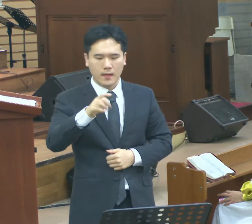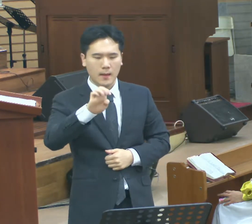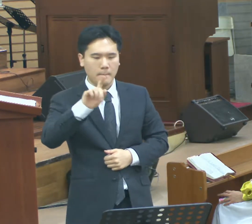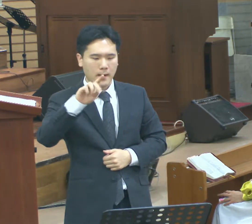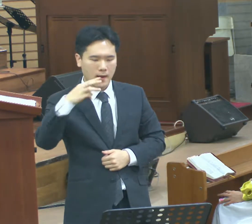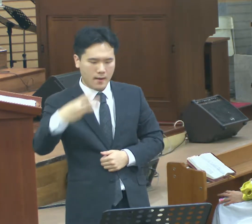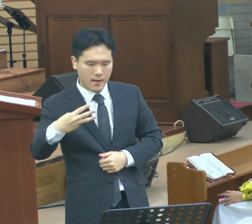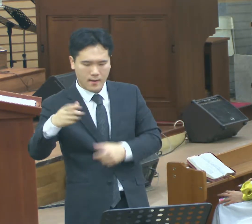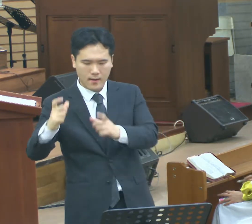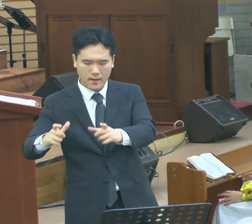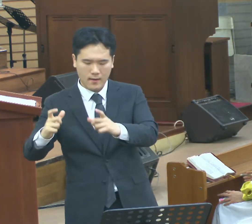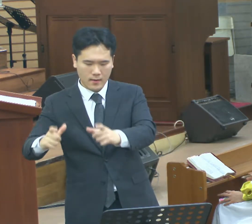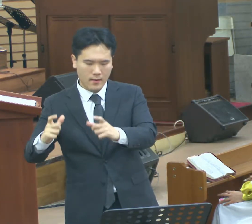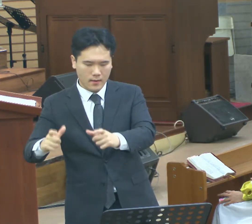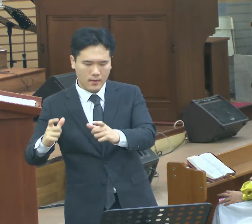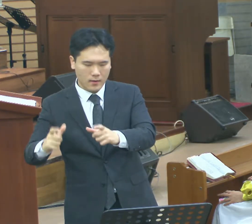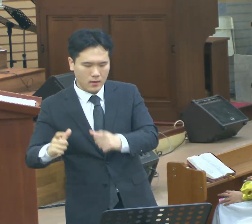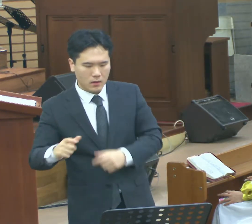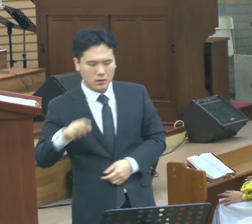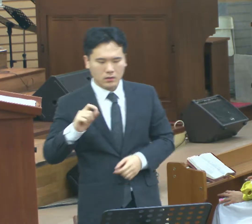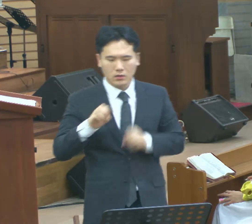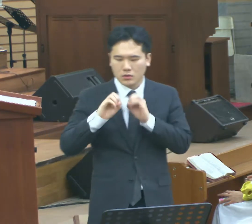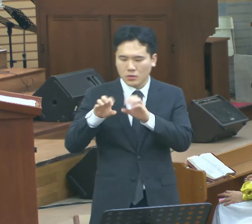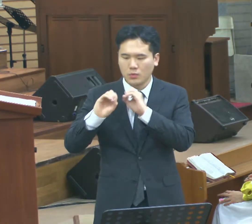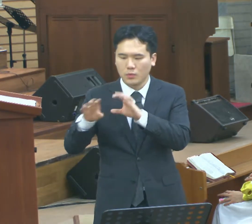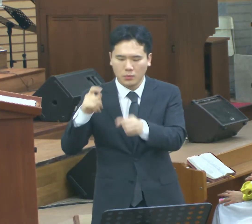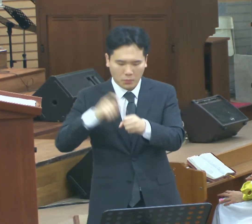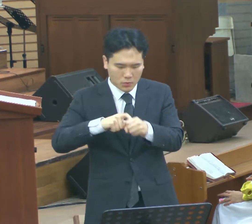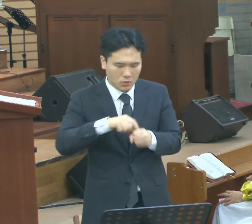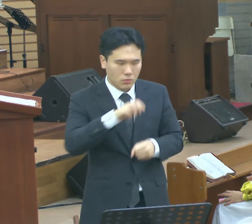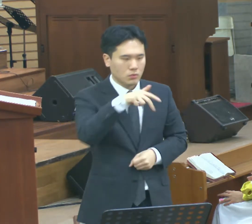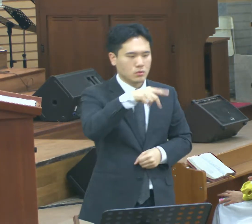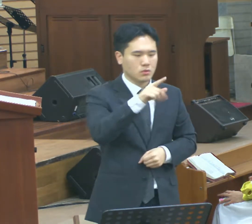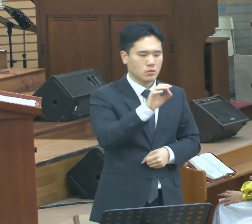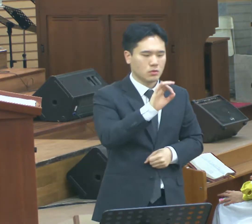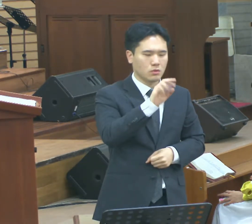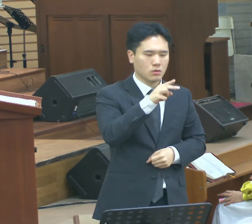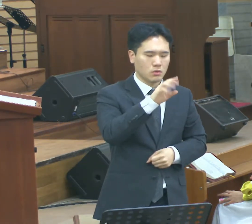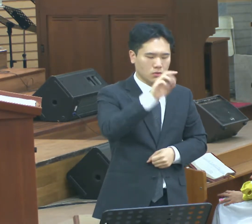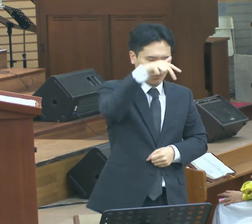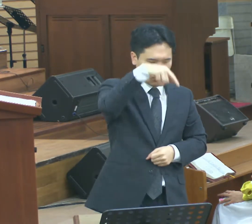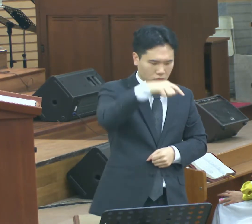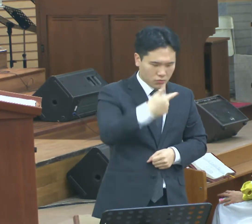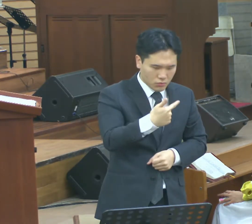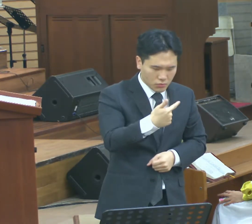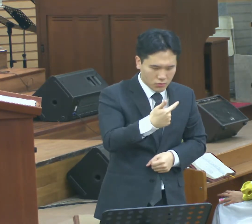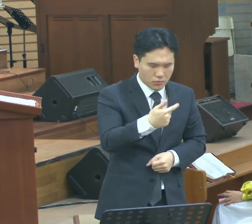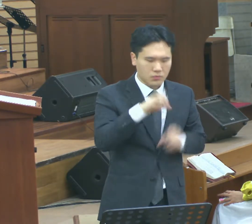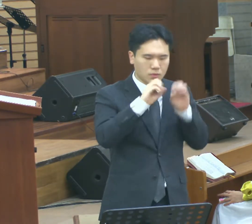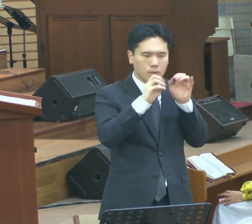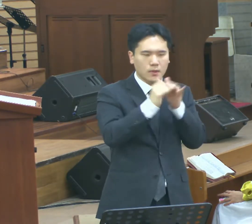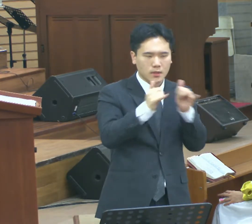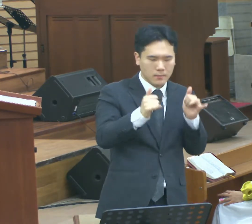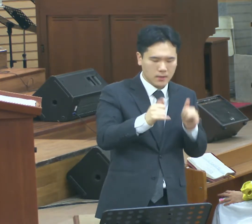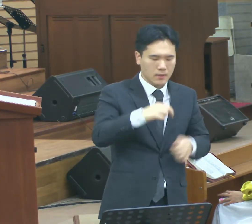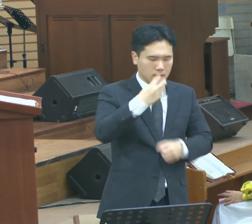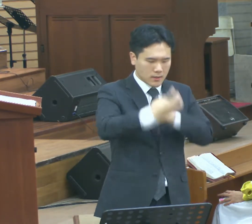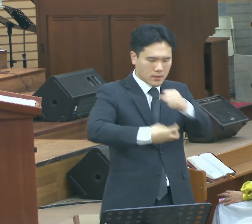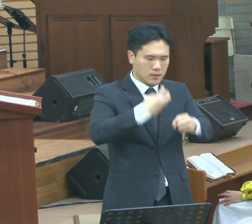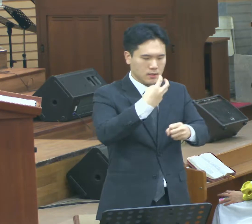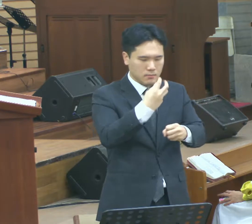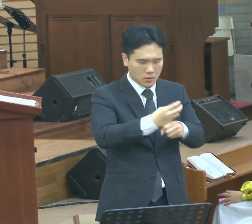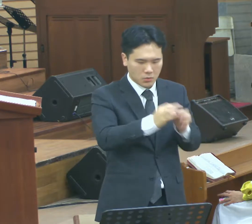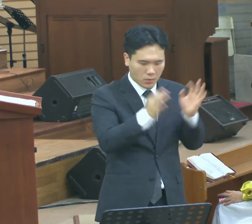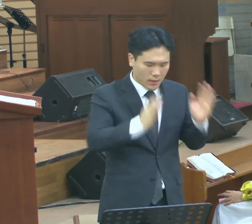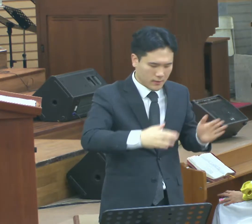35,000명 툴룽족을 위해서 정영준 선교사님께서 20여 년에 걸쳐 신약 성경을 번역하고 시편을